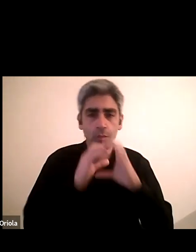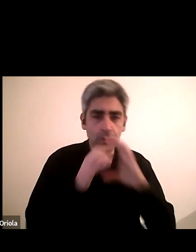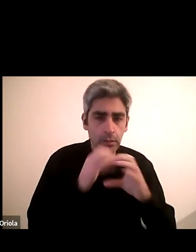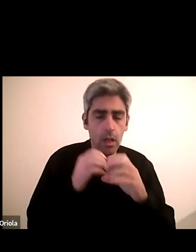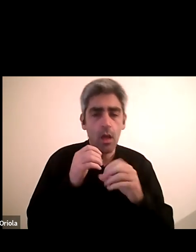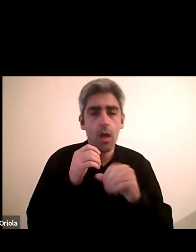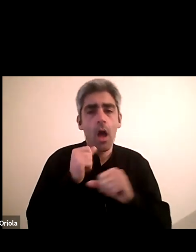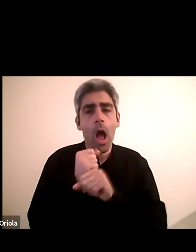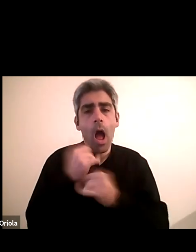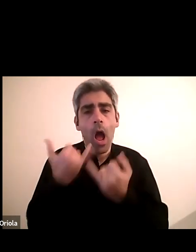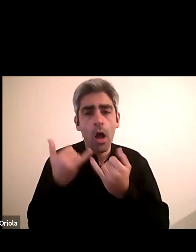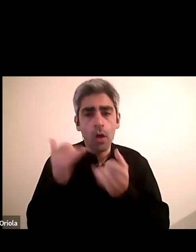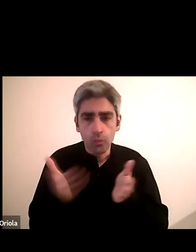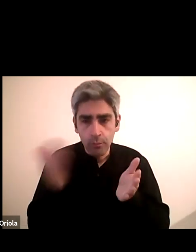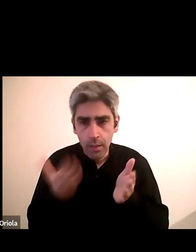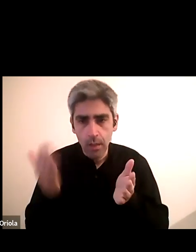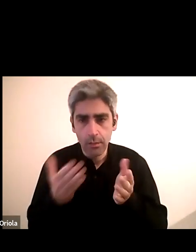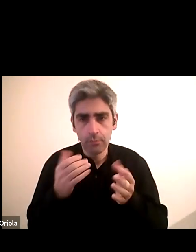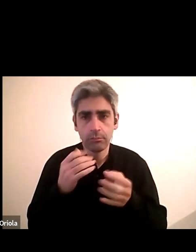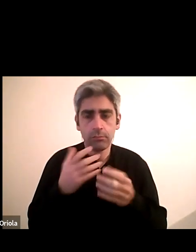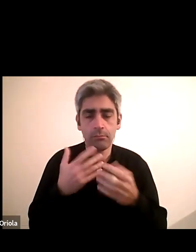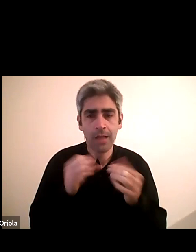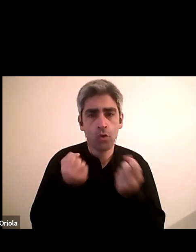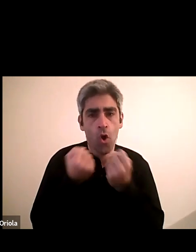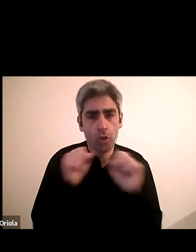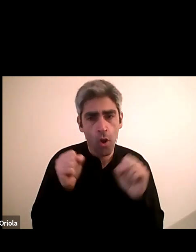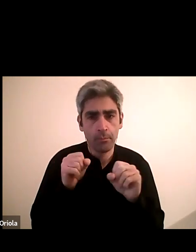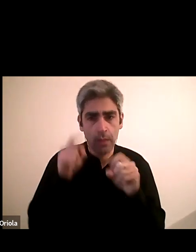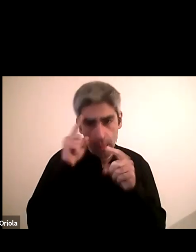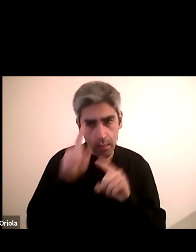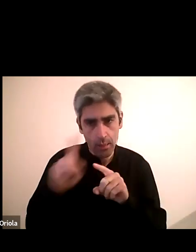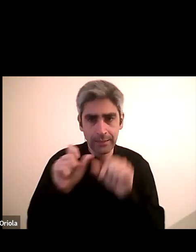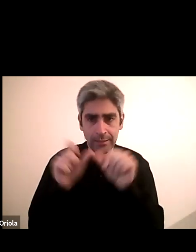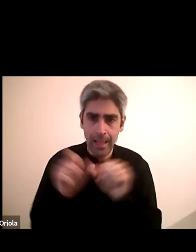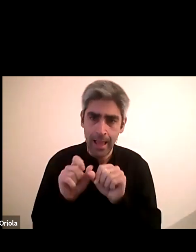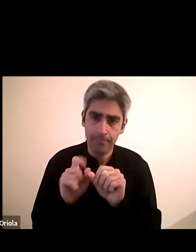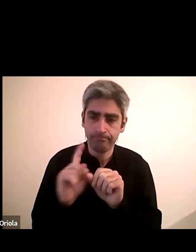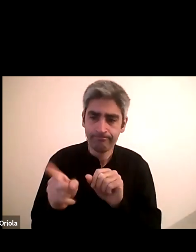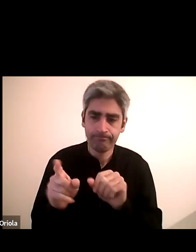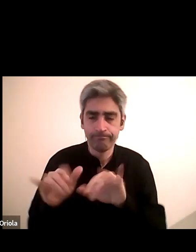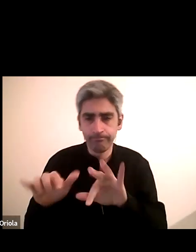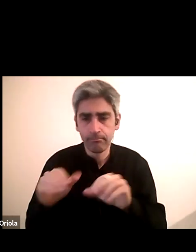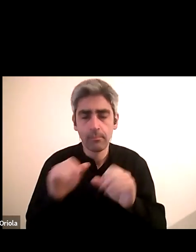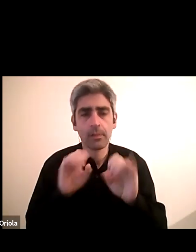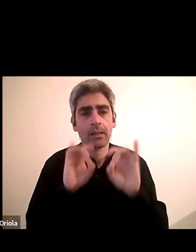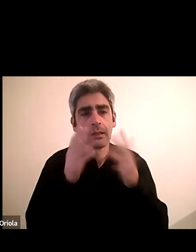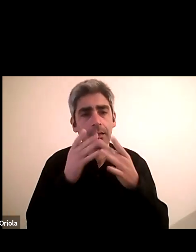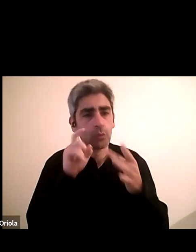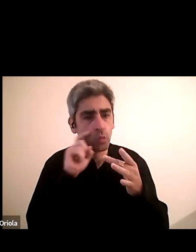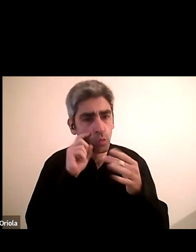produção, portanto, com esses sistemas cada vez mais autónomos, com a cibersegurança,